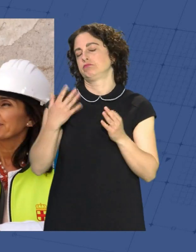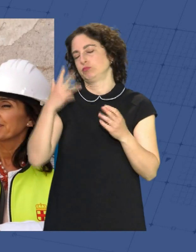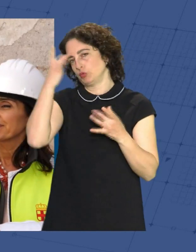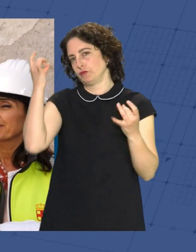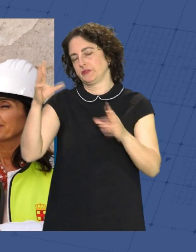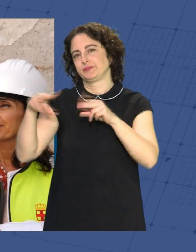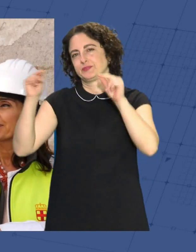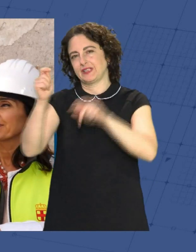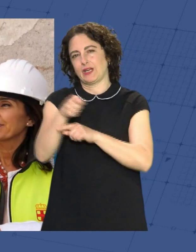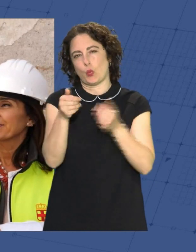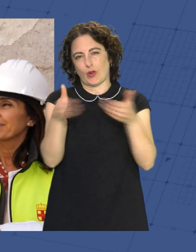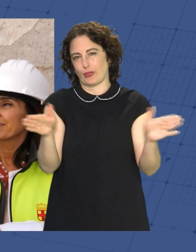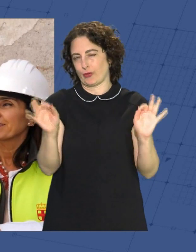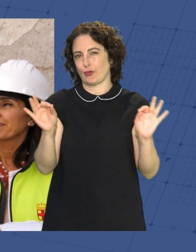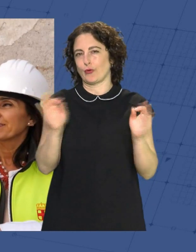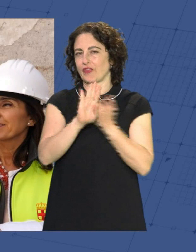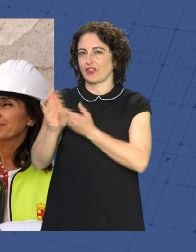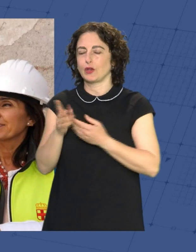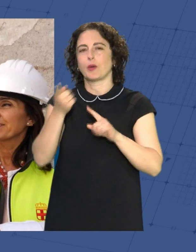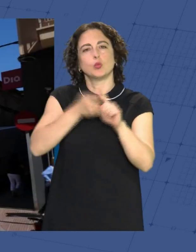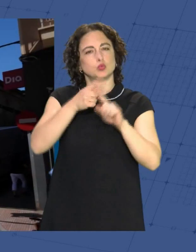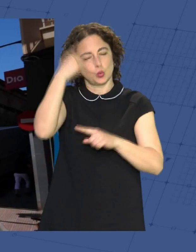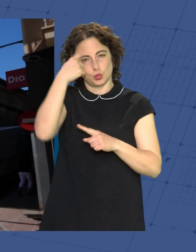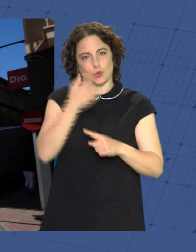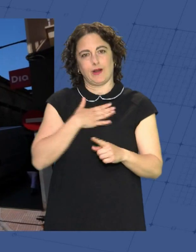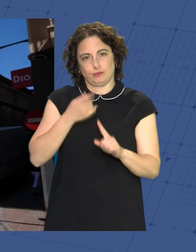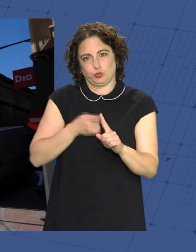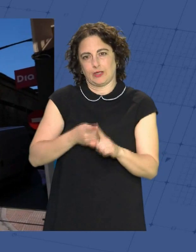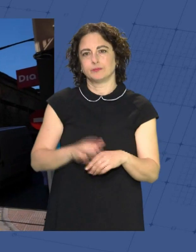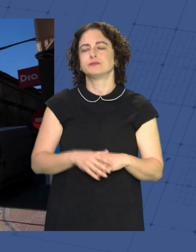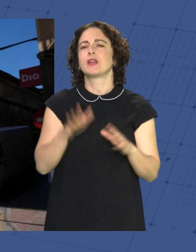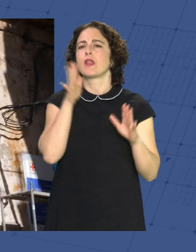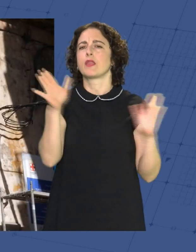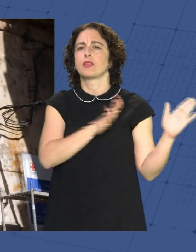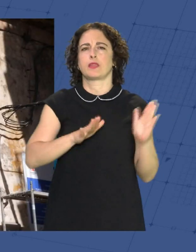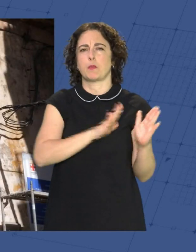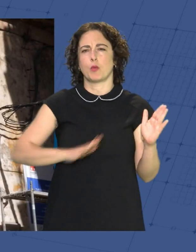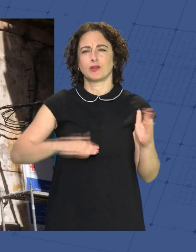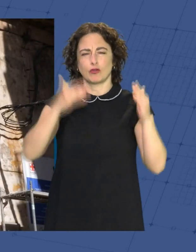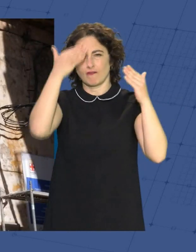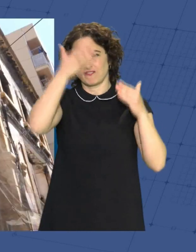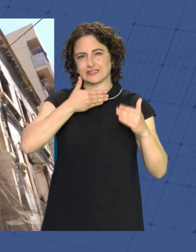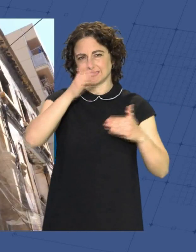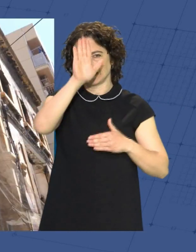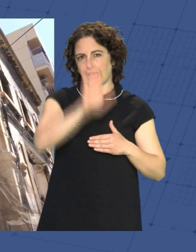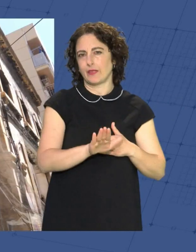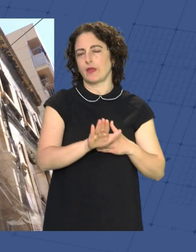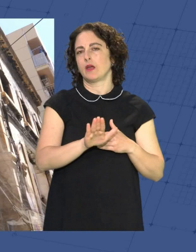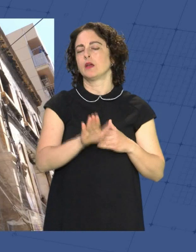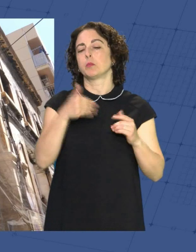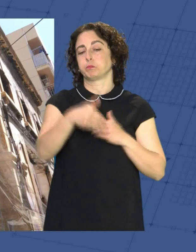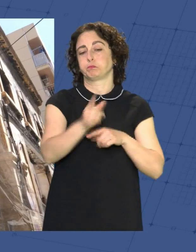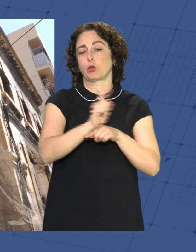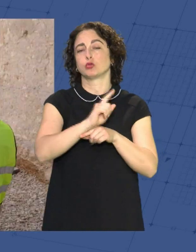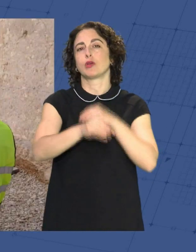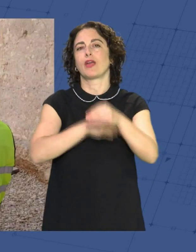podamos inaugurarlo con los vecinos y darle el uso cultural que se pretende. En estos momentos se está actuando en la fachada del edificio y pronto se van